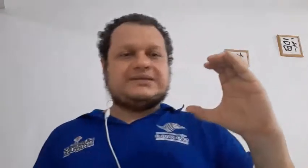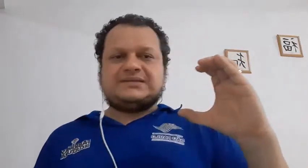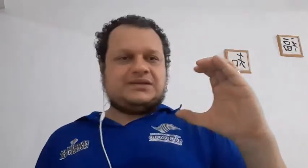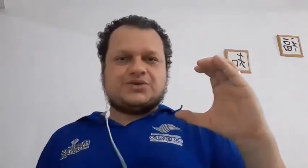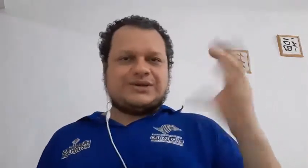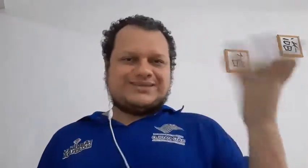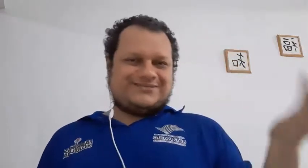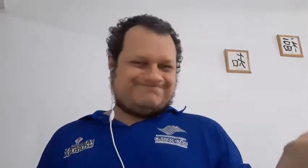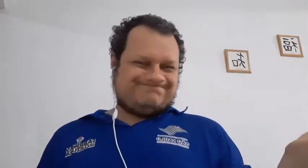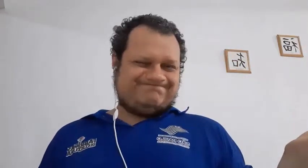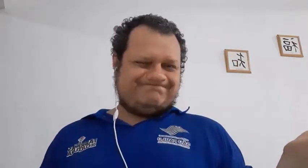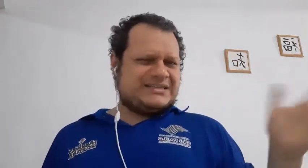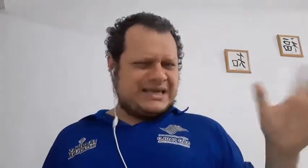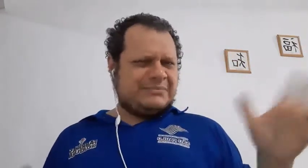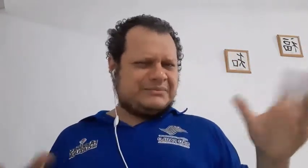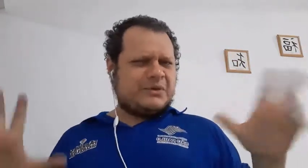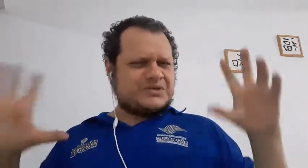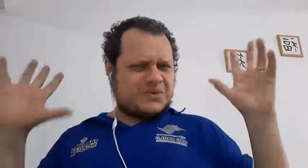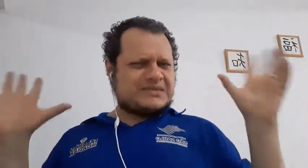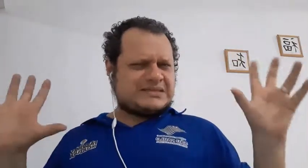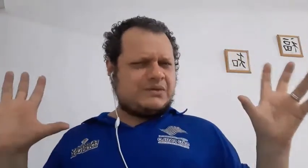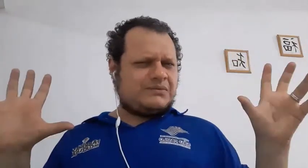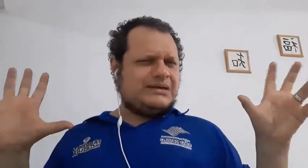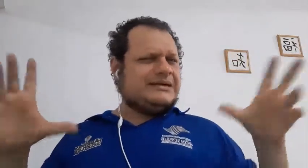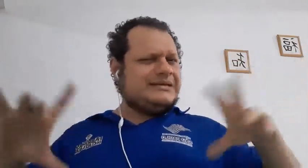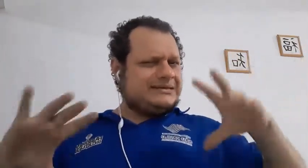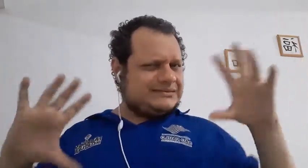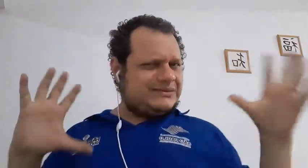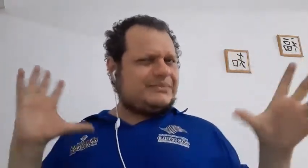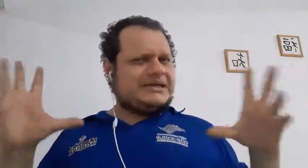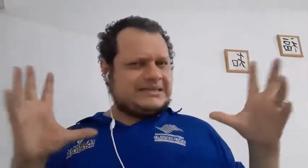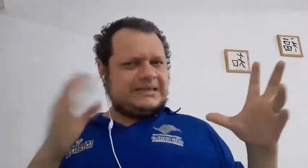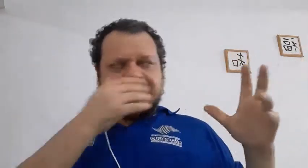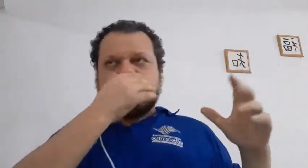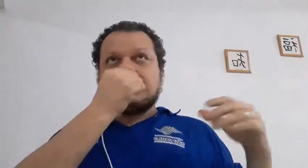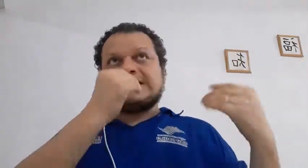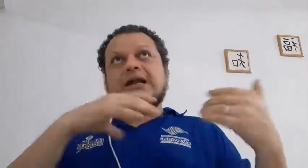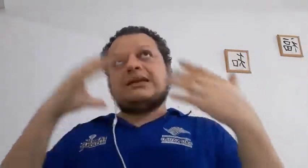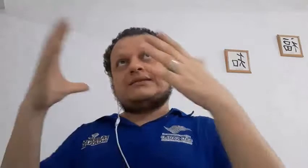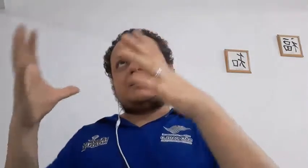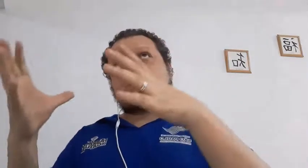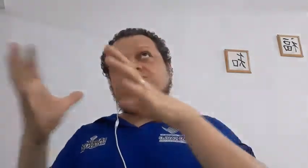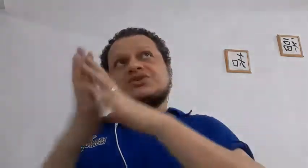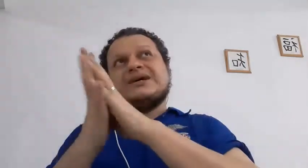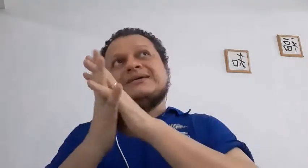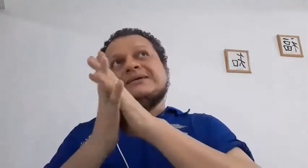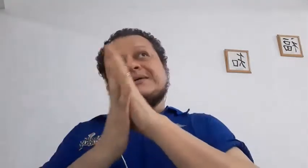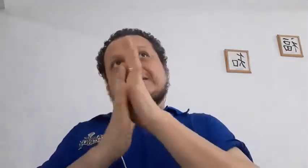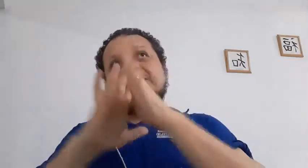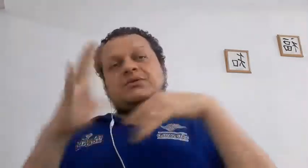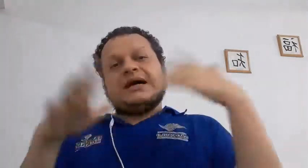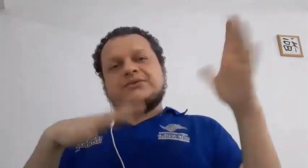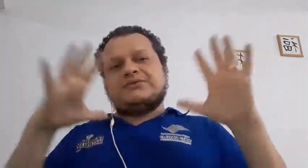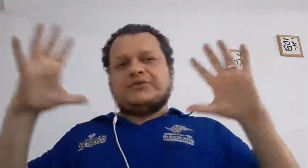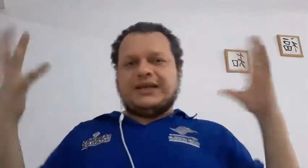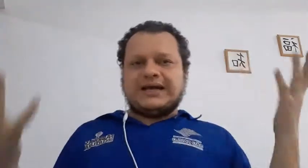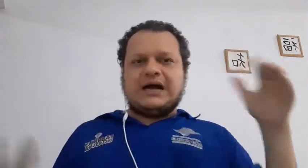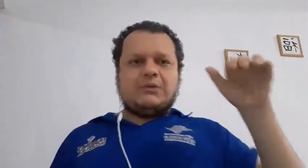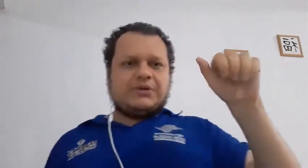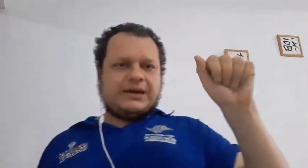de coração. Percebe como as coisas são... Não é bem assim? Então, assim, a letra da Xuxa, por um lado, foi legal, porque